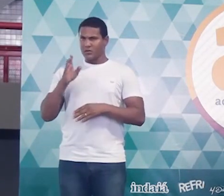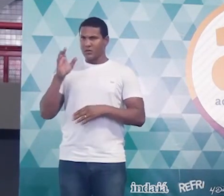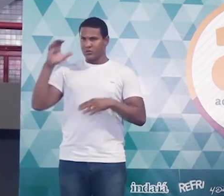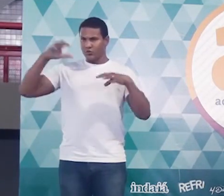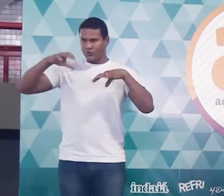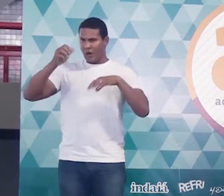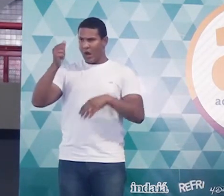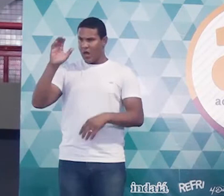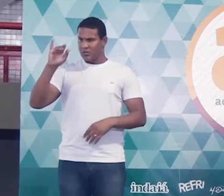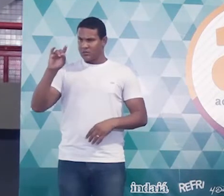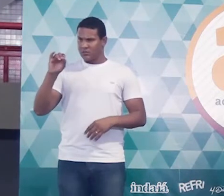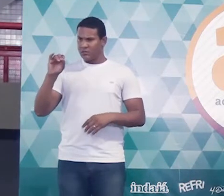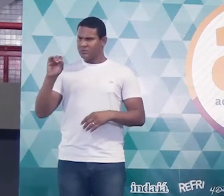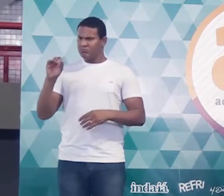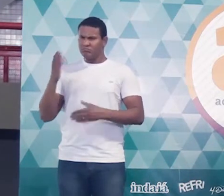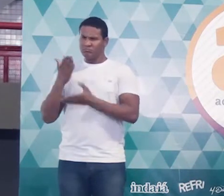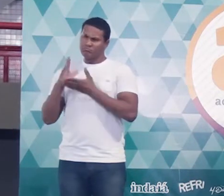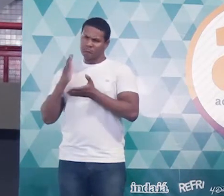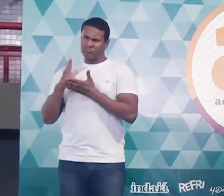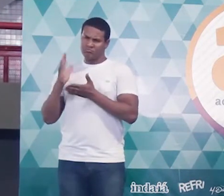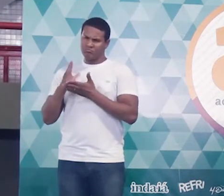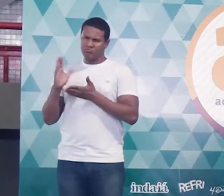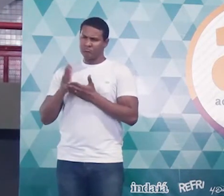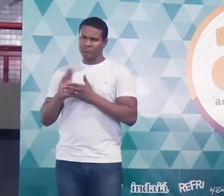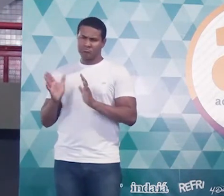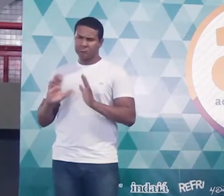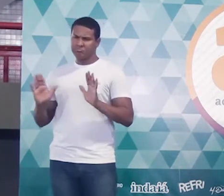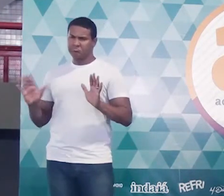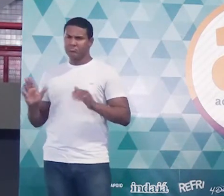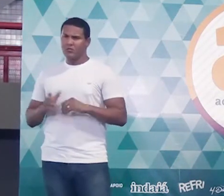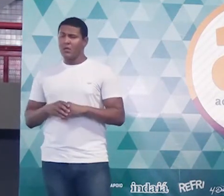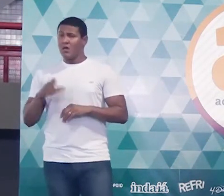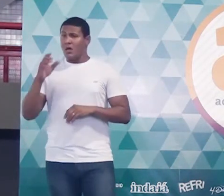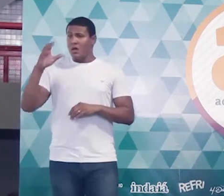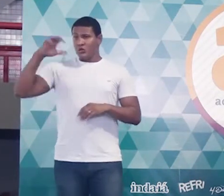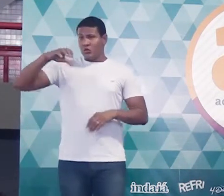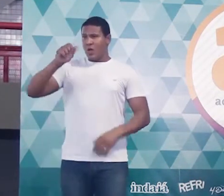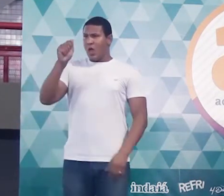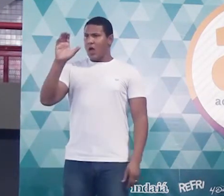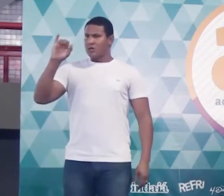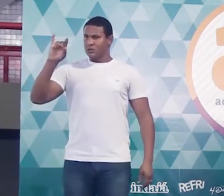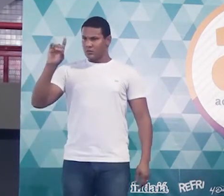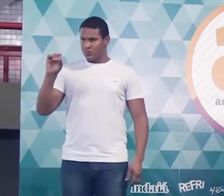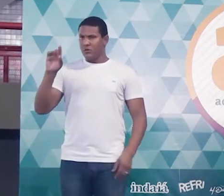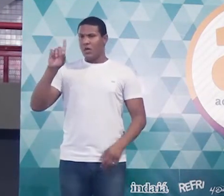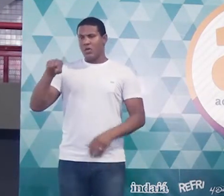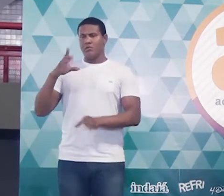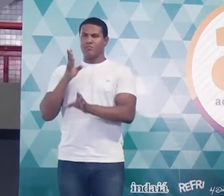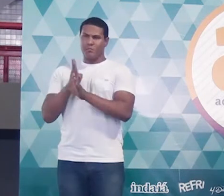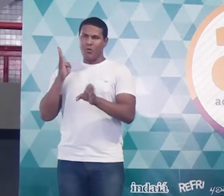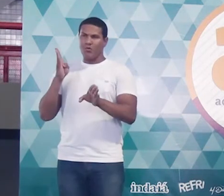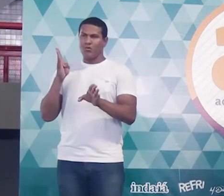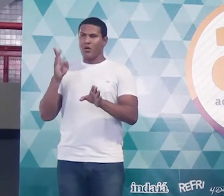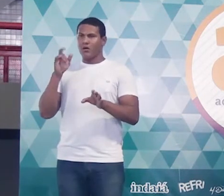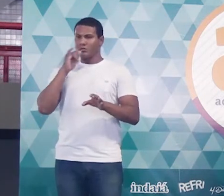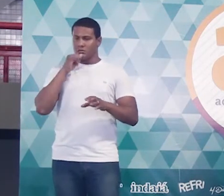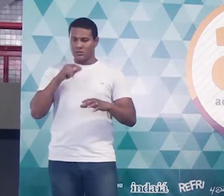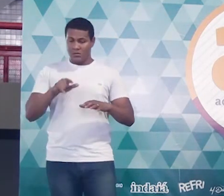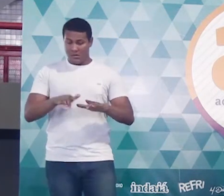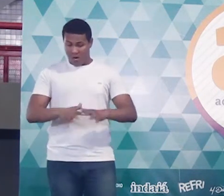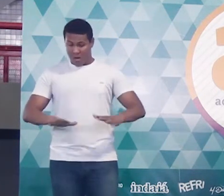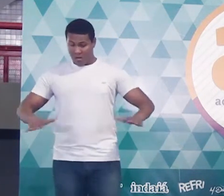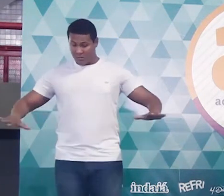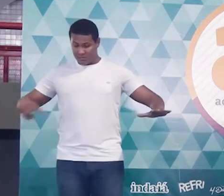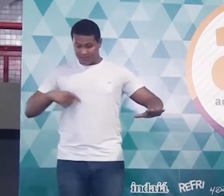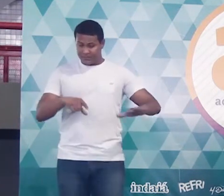substâncias, geralmente sulfurosas, né? Elas entram em contato com a água da chuva e essa água